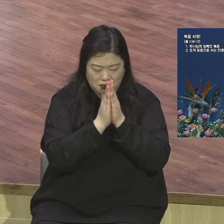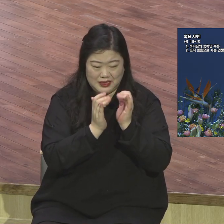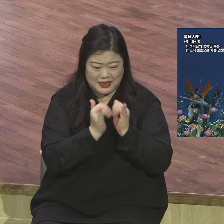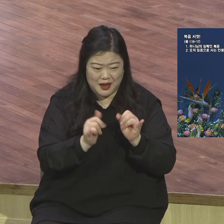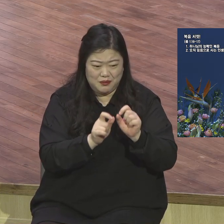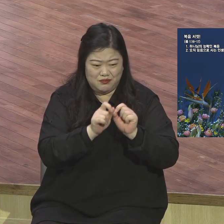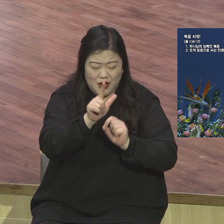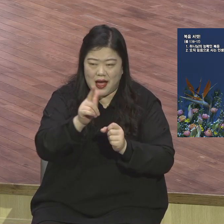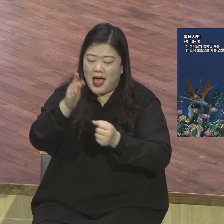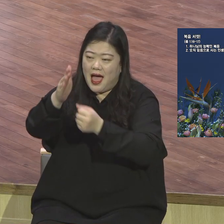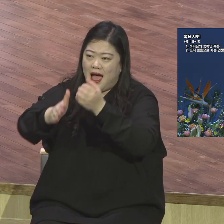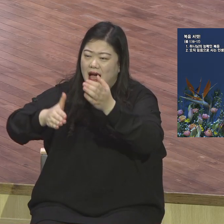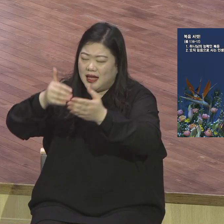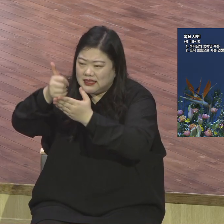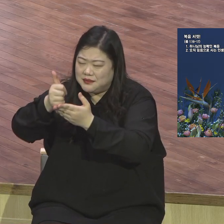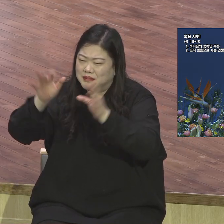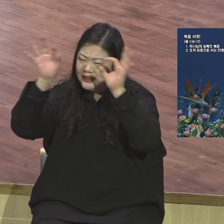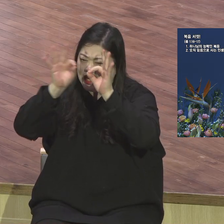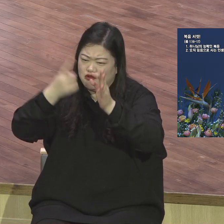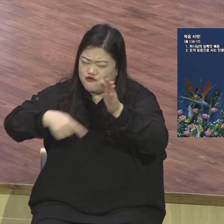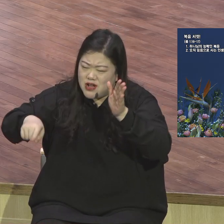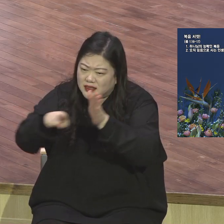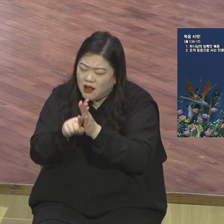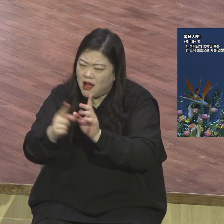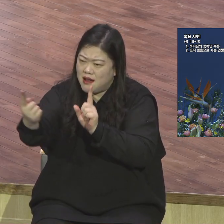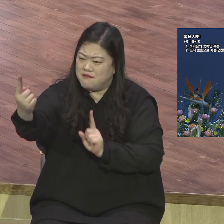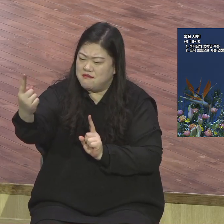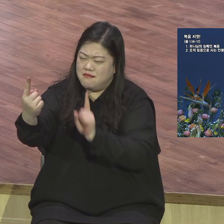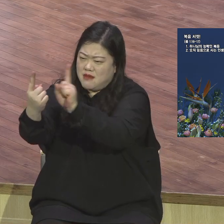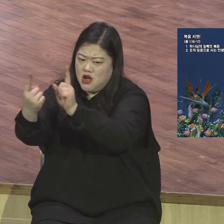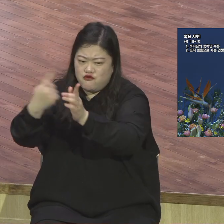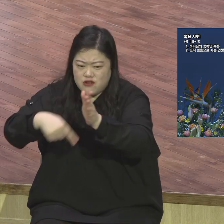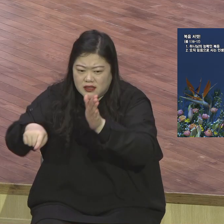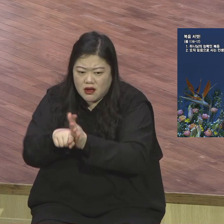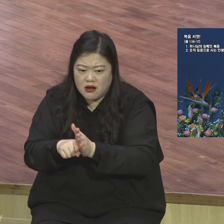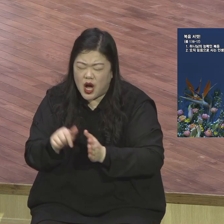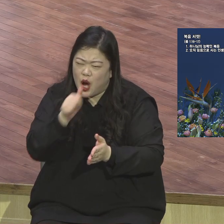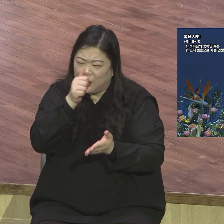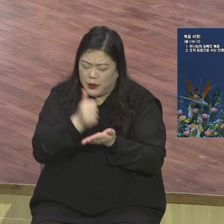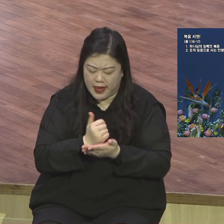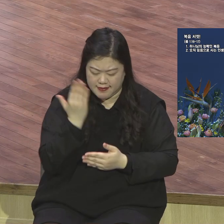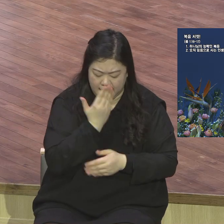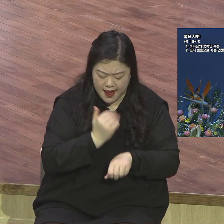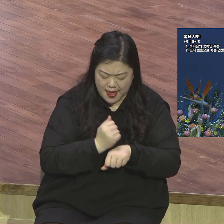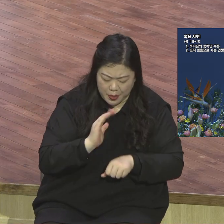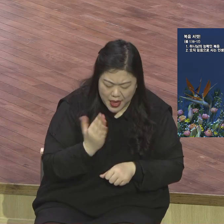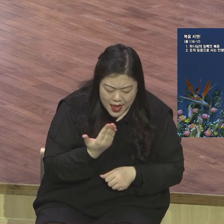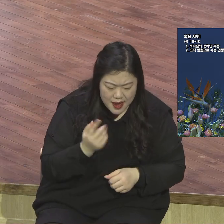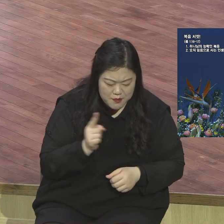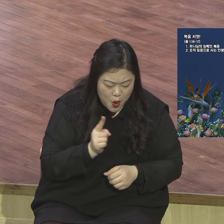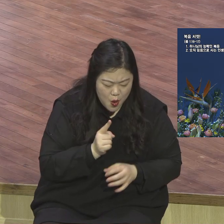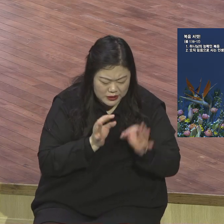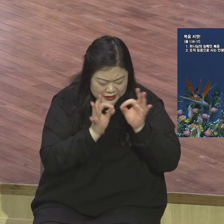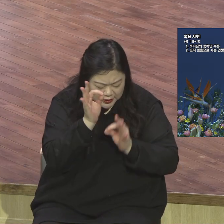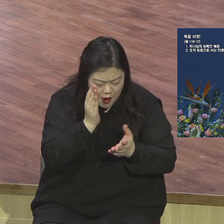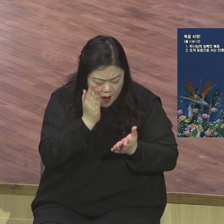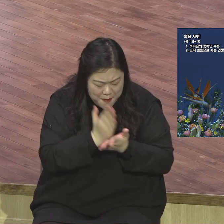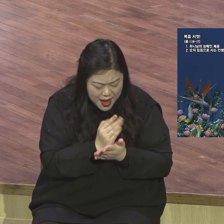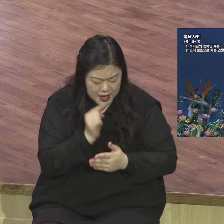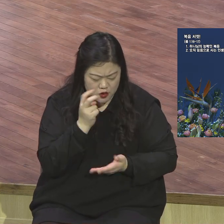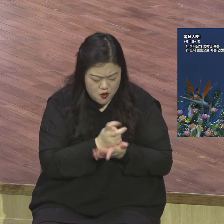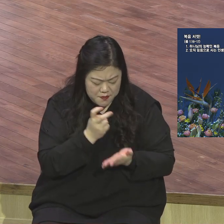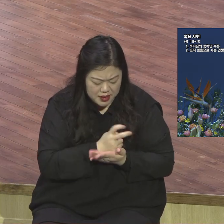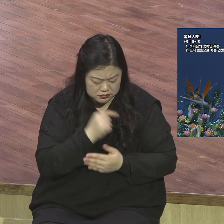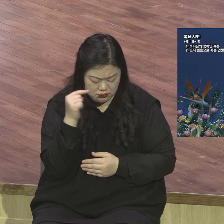그러면 그럴수록 자꾸 속에서 정죄의식이 죄의식이 삶 속에 자꾸 나오니까 견딜 수가